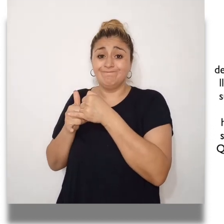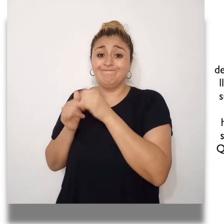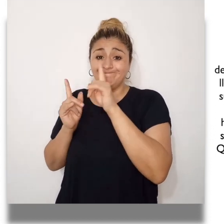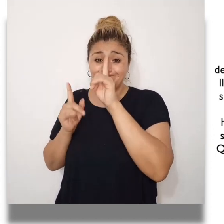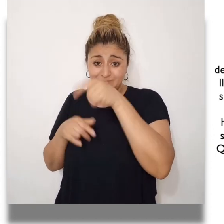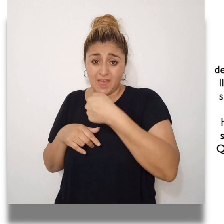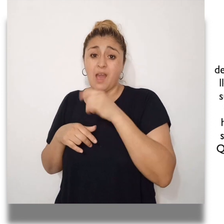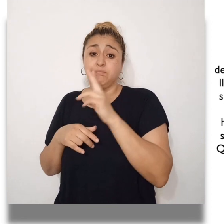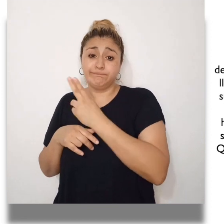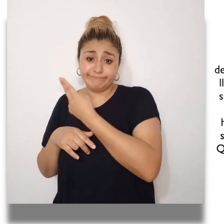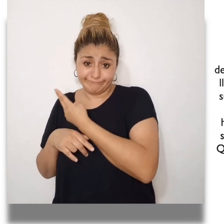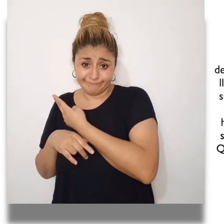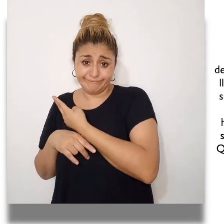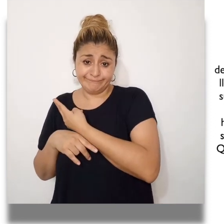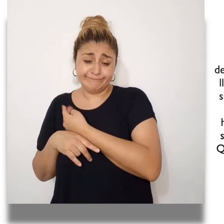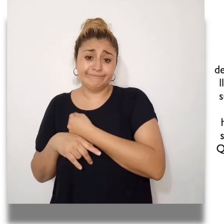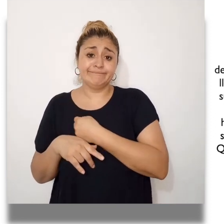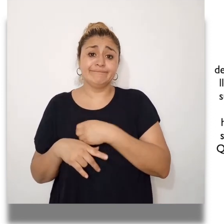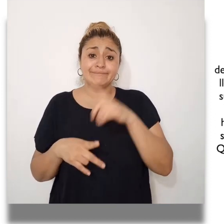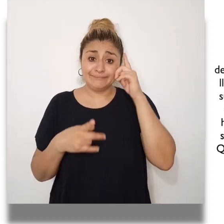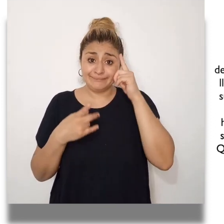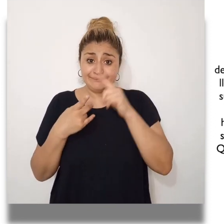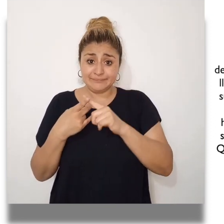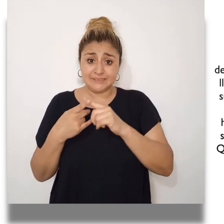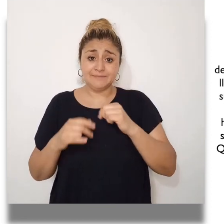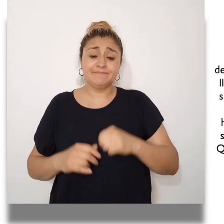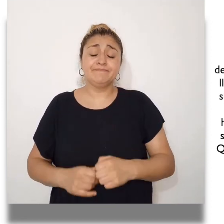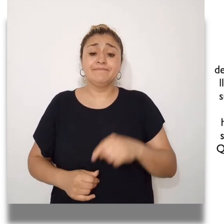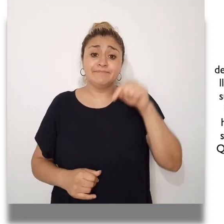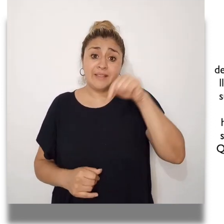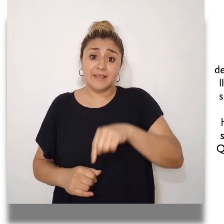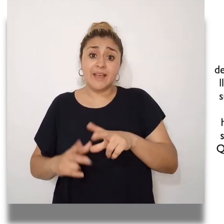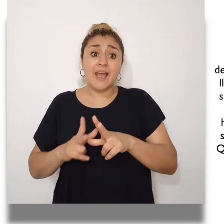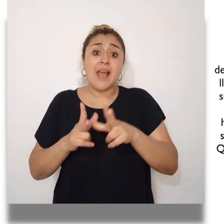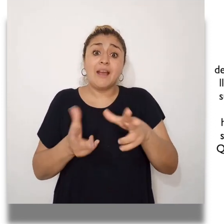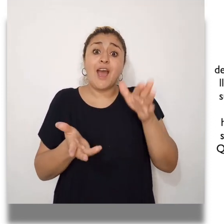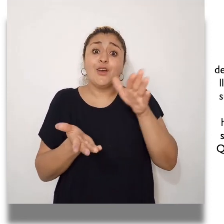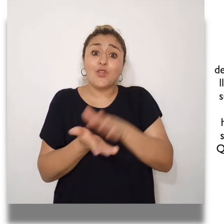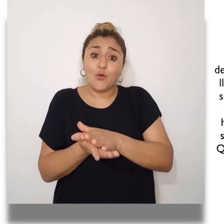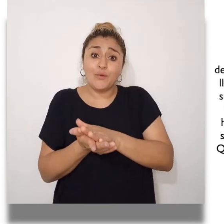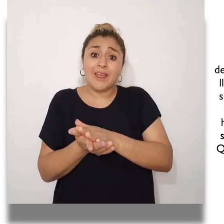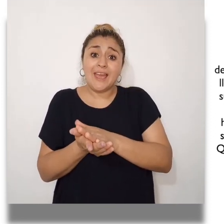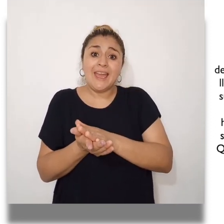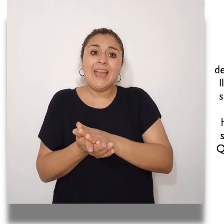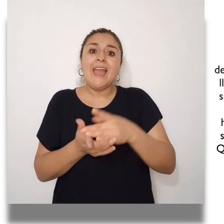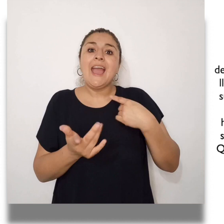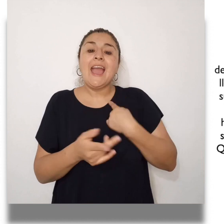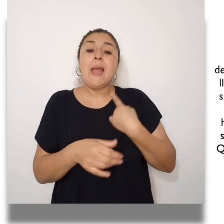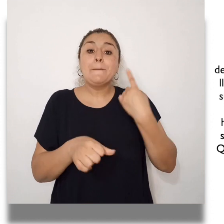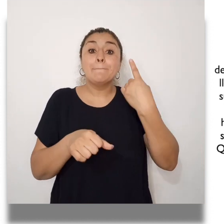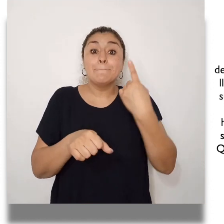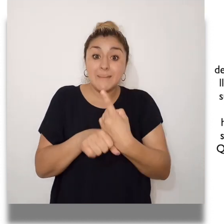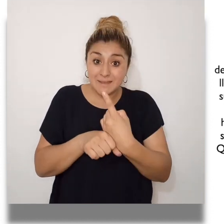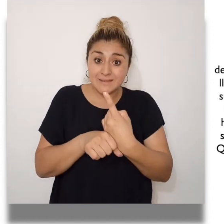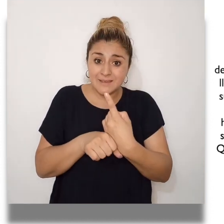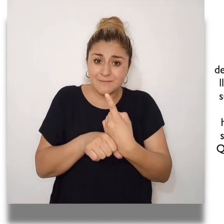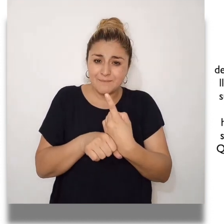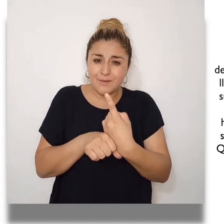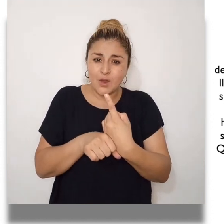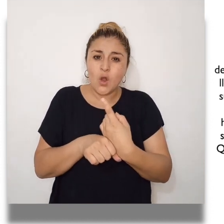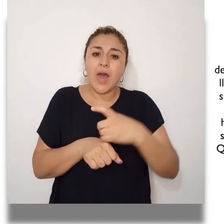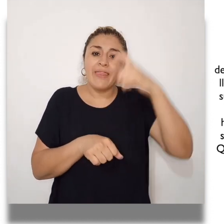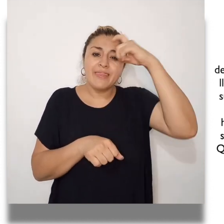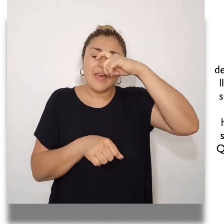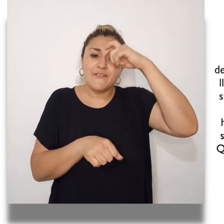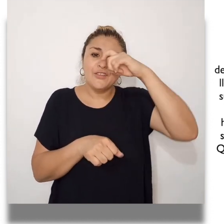sagesse, c'est la crainte de l'Éternel. El principio de la sabiduría es el temor al Señor. Cela veut